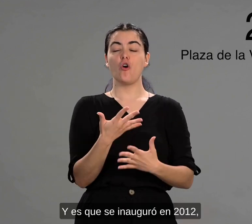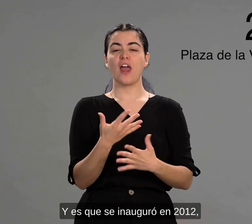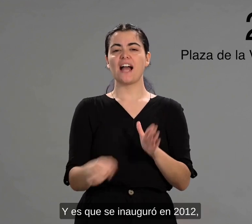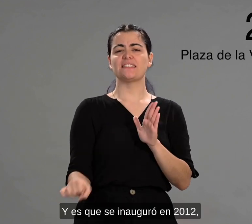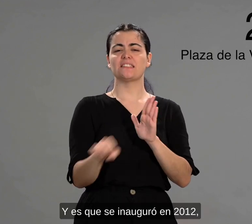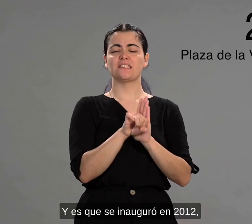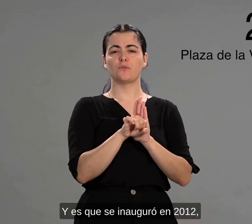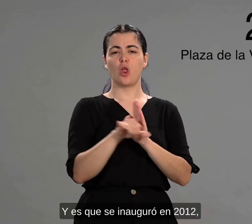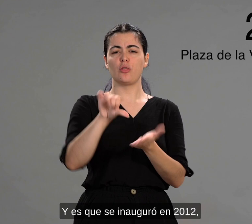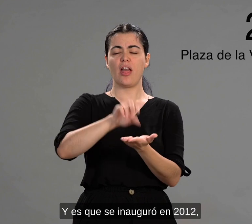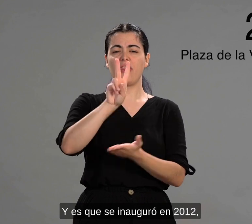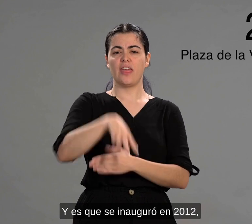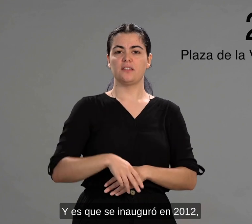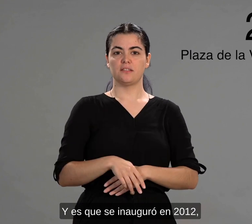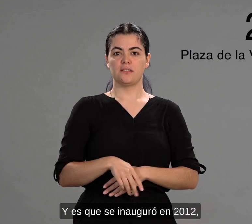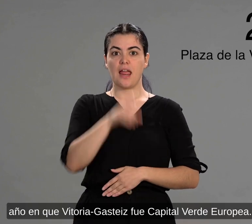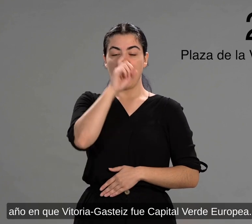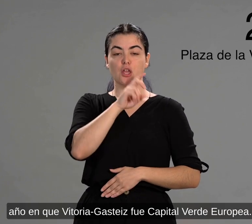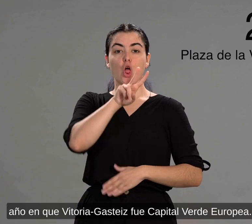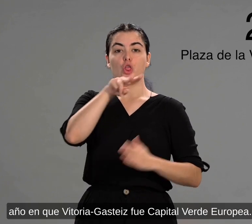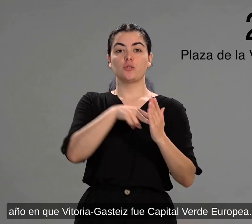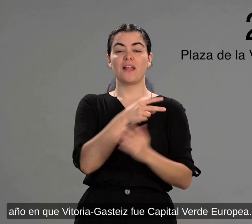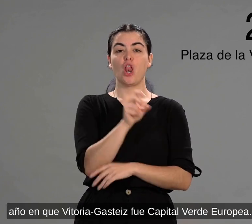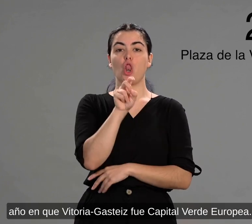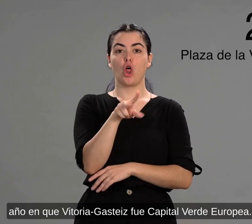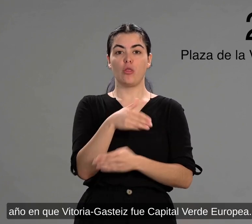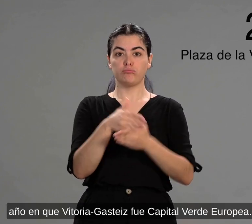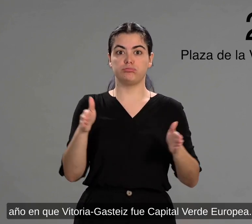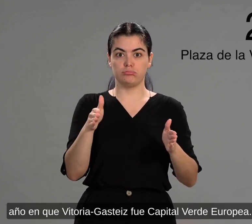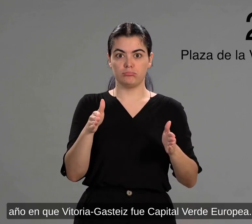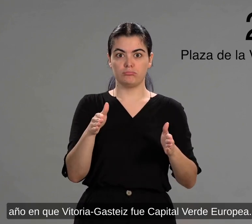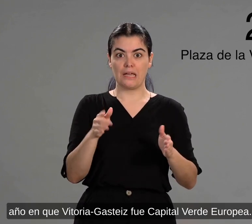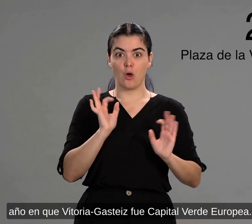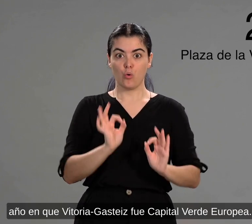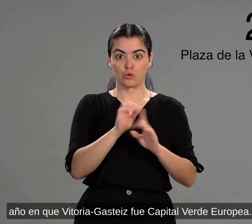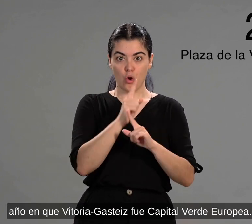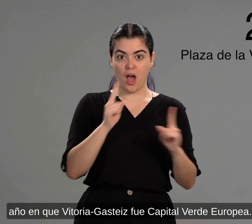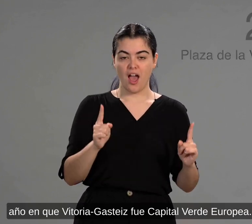Y es que se inauguró en 2012, año en que Vitoria-Gasteiz fue capital verde europea.